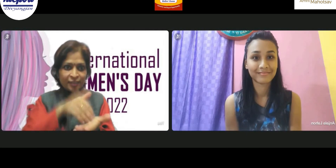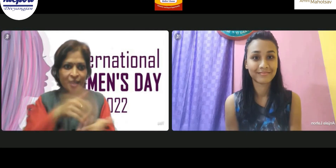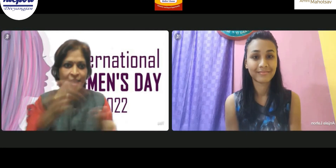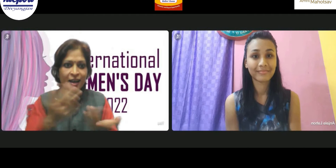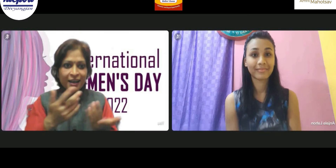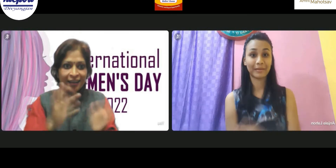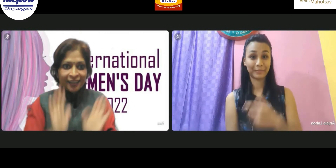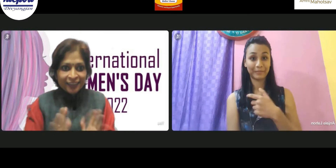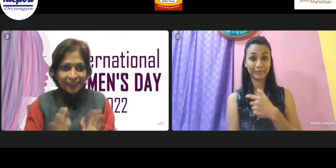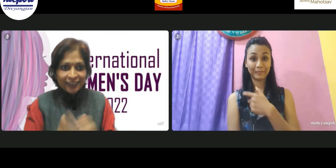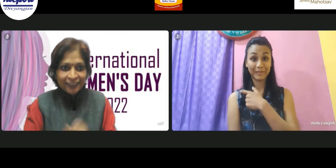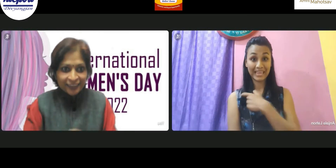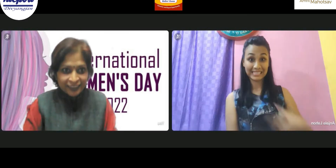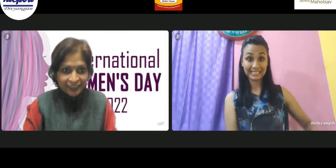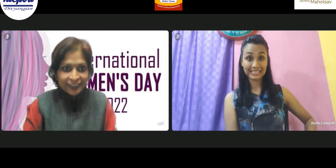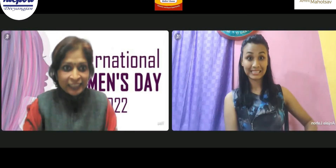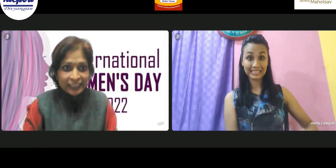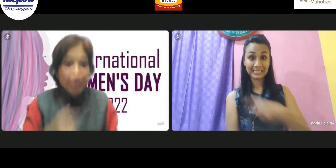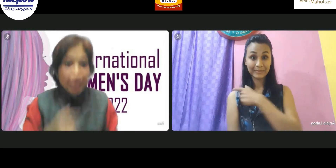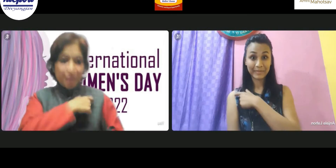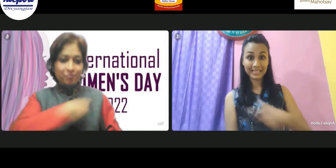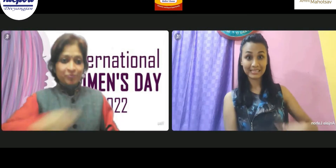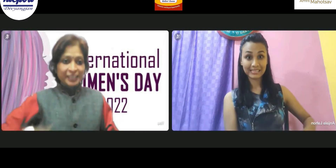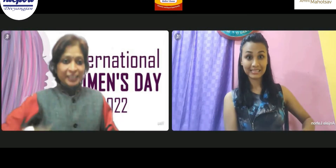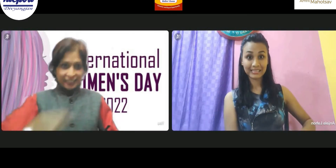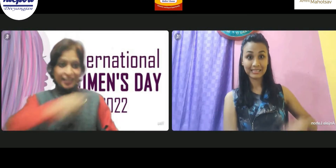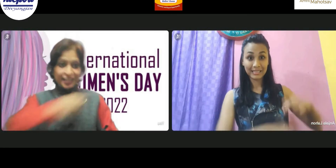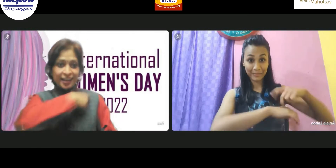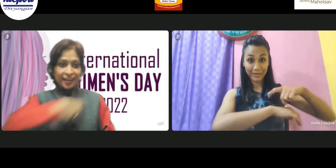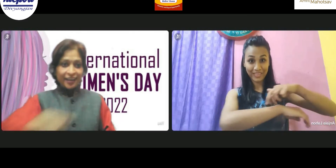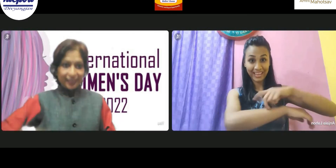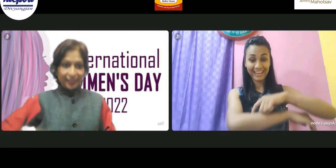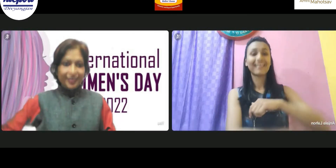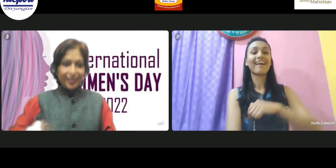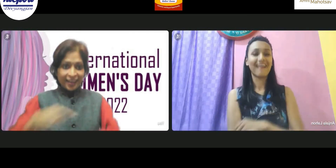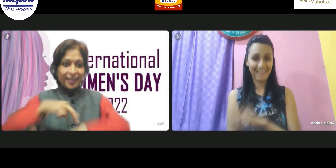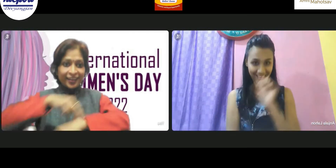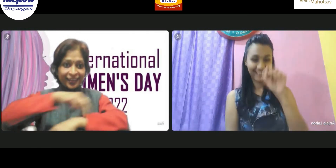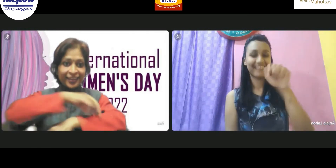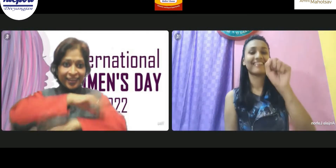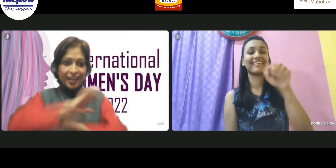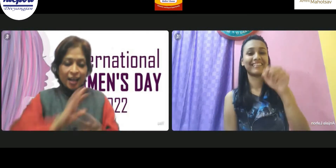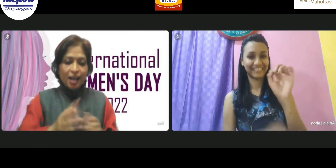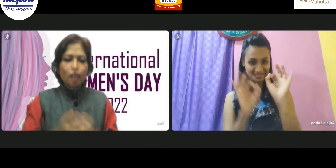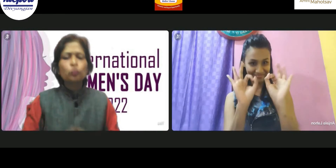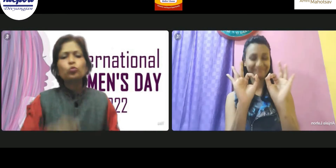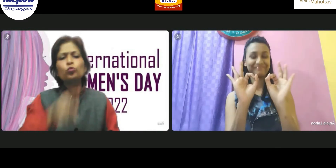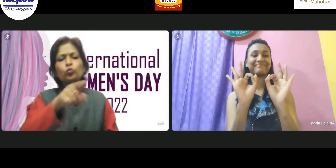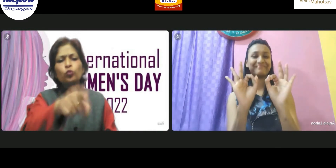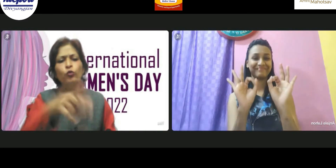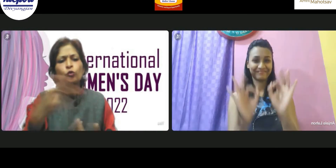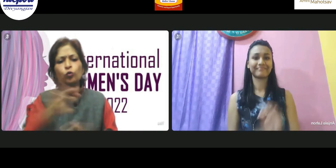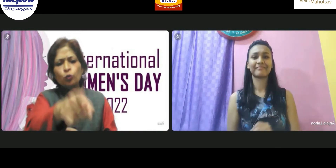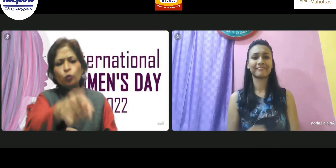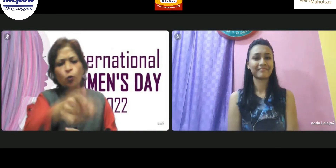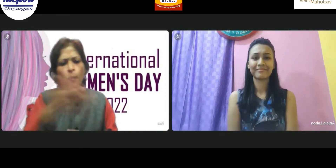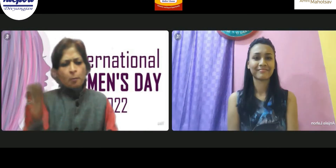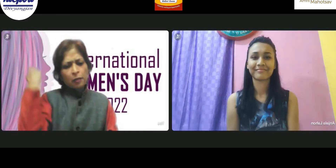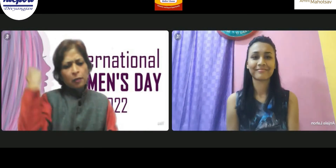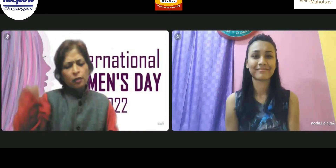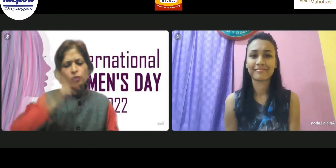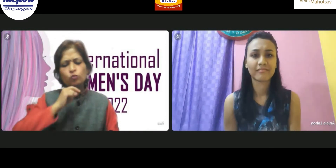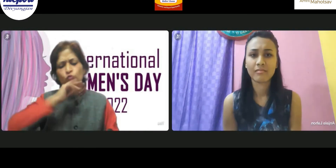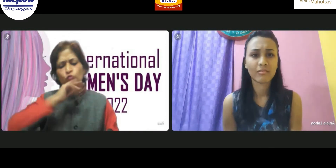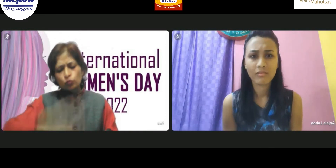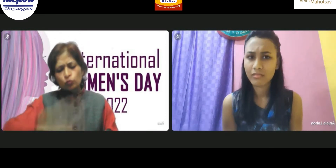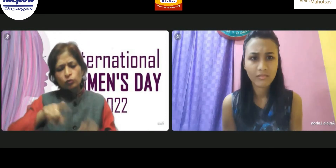था ना? हाँ, ब्यूटी पेजेंट में। हाँ, वो आपने कैसे किया? क्या आप बचपन से आपका एम